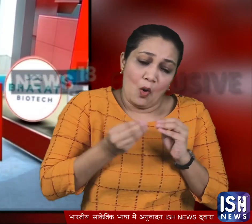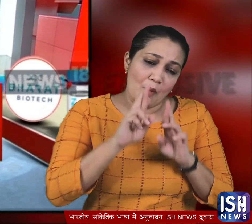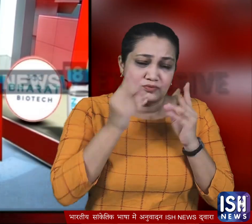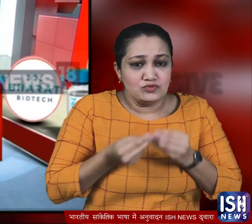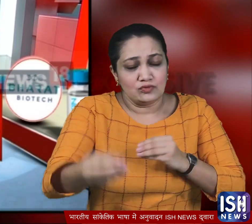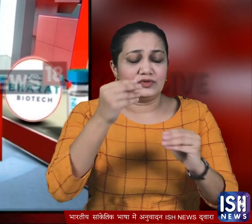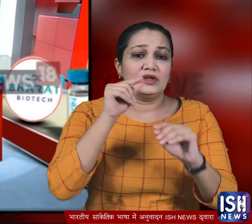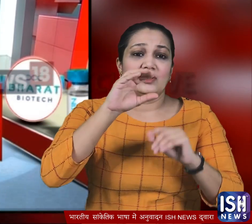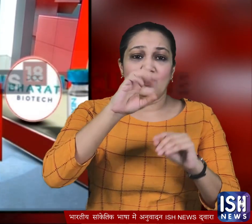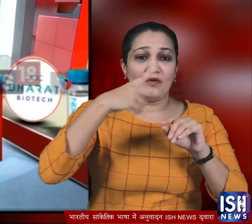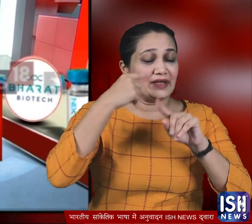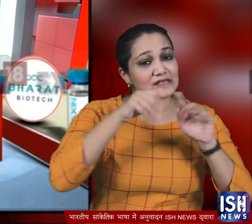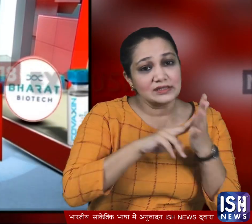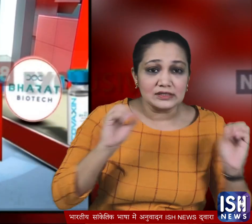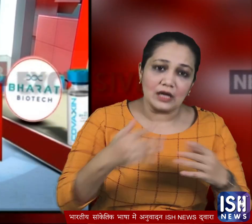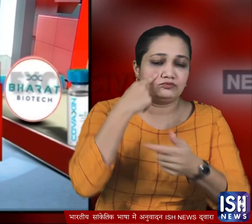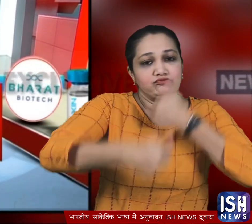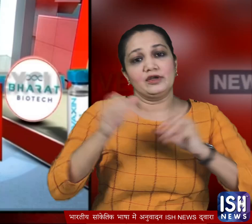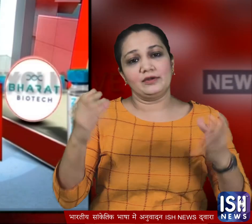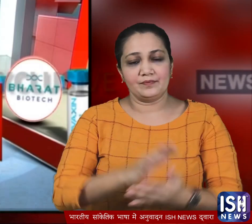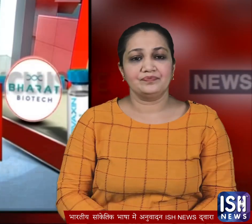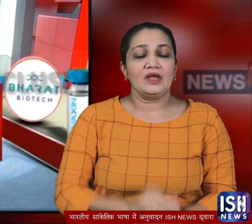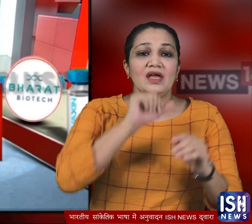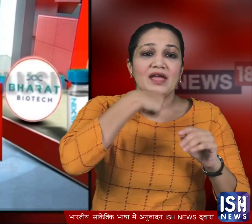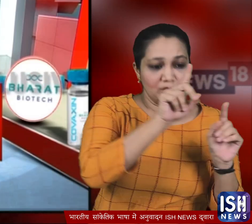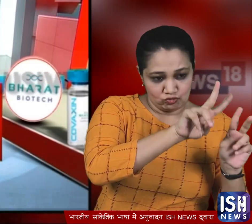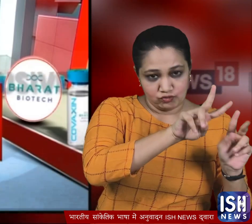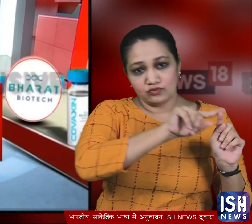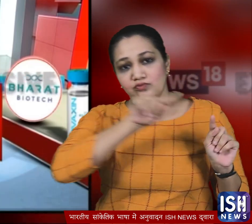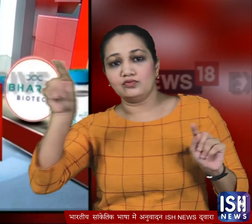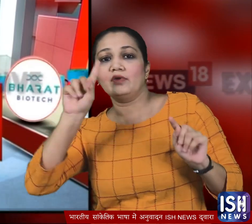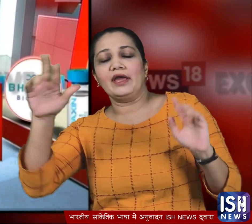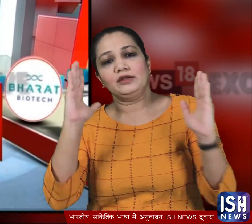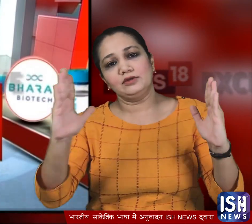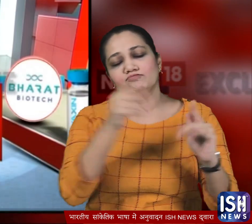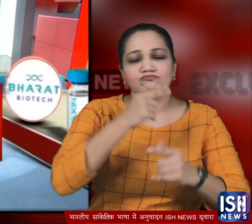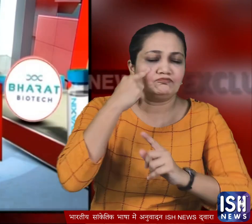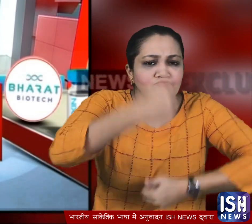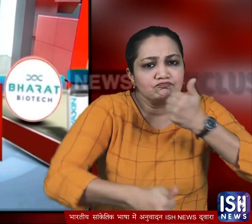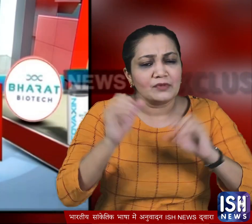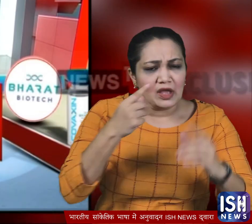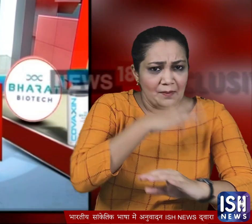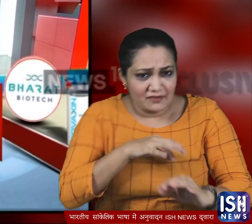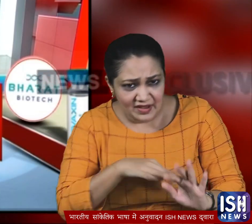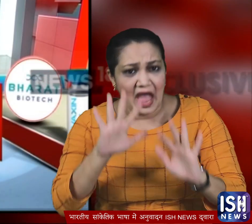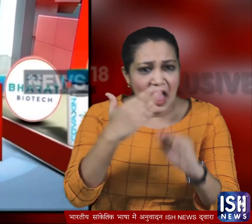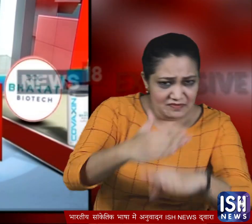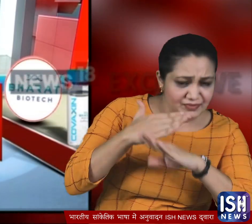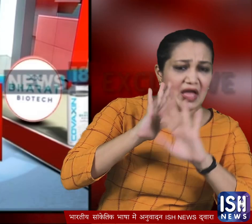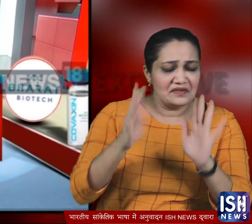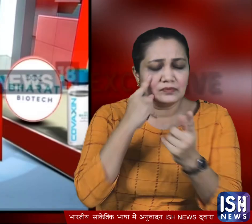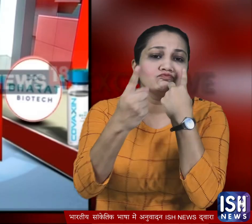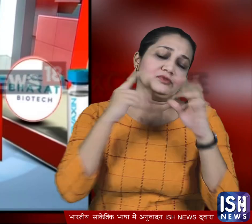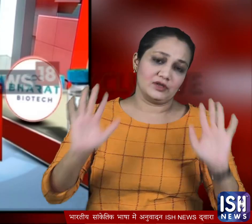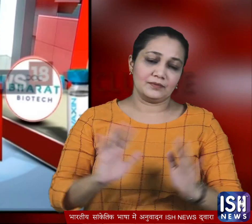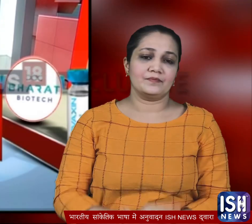जल्द ही कोवैक्सीन का ट्रायल शुरू कर सकती है, जिसमें 2 साल से 18 साल की उम्र के लोगों पर इसका असर और एंटीबॉडी बनाने की